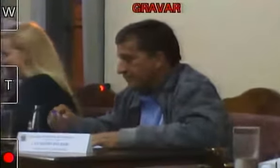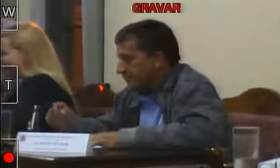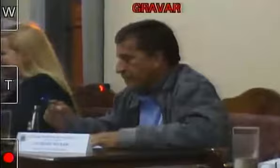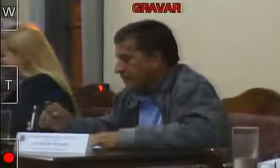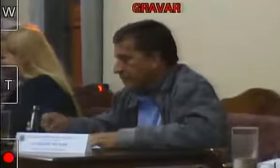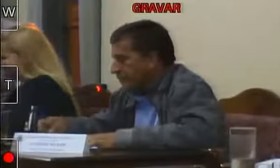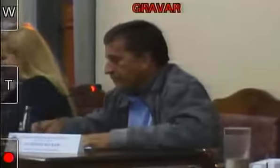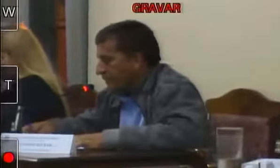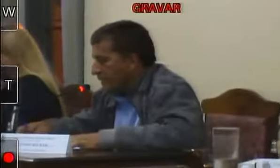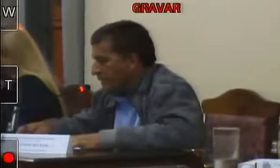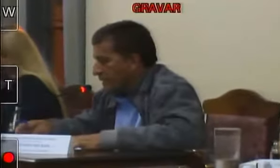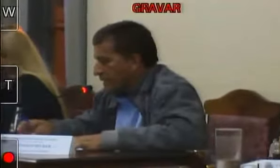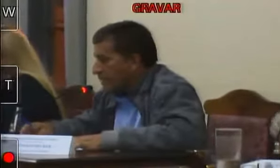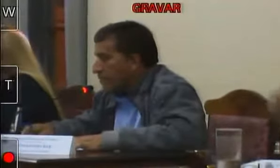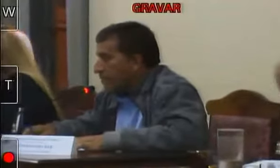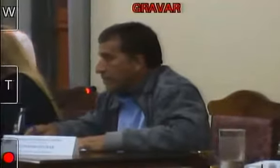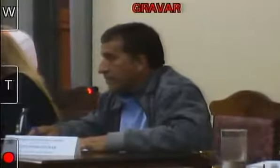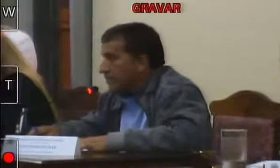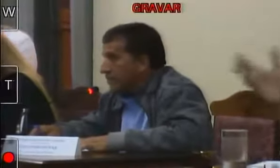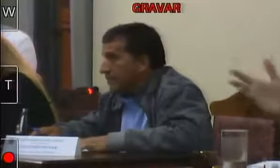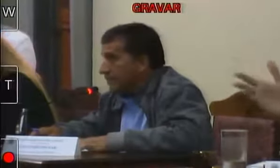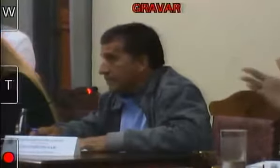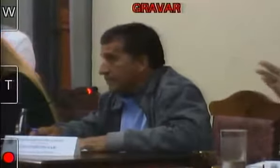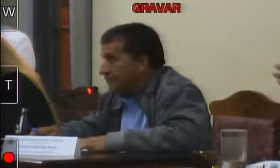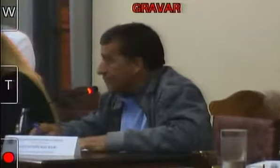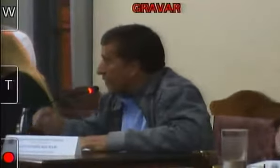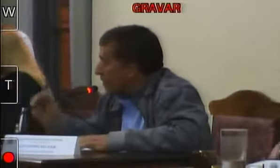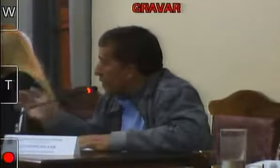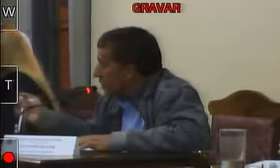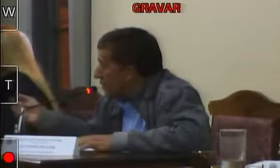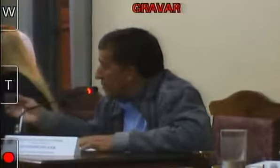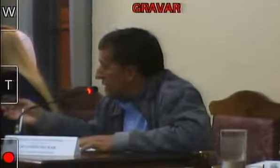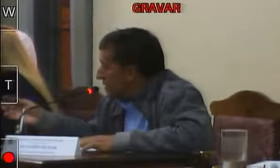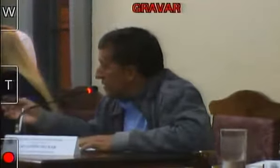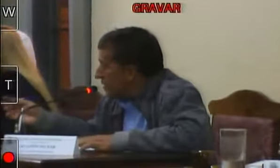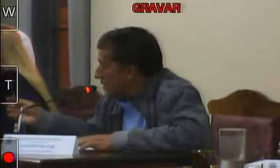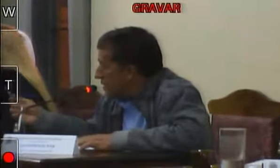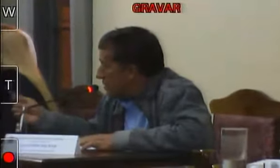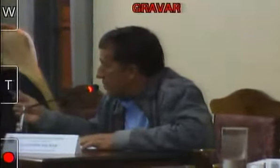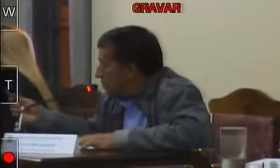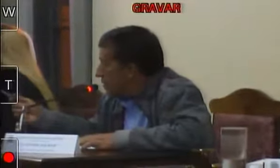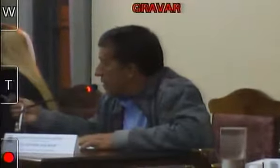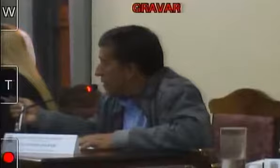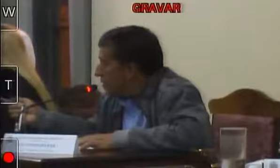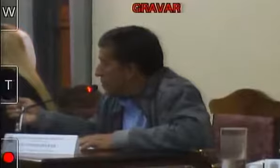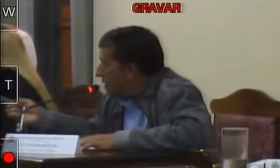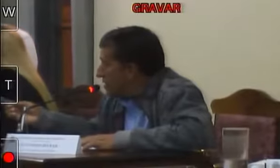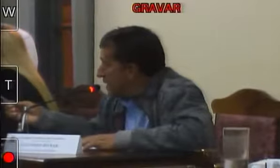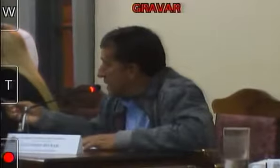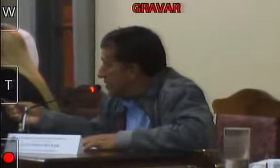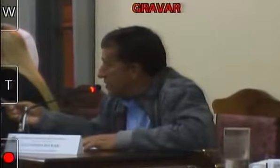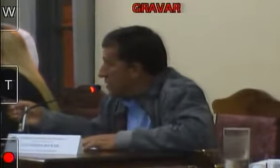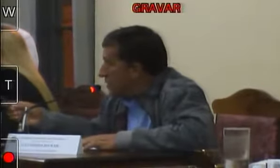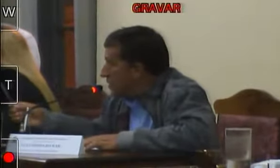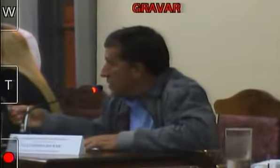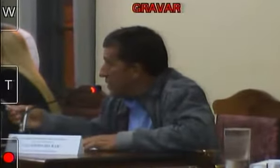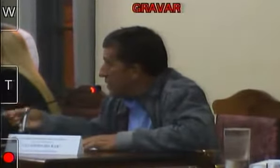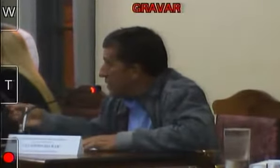Se Deus quiser. Estou torcendo para passar uma subulação lá, porque aí vai fazer o asfalto.